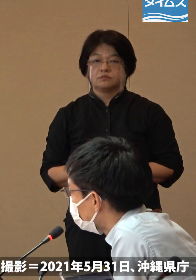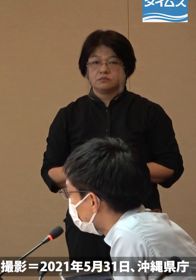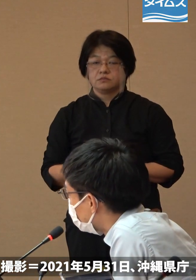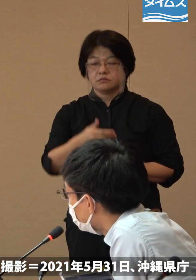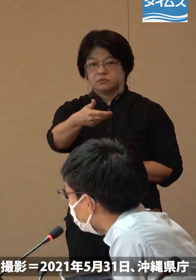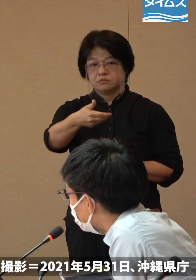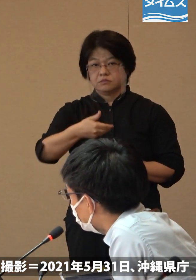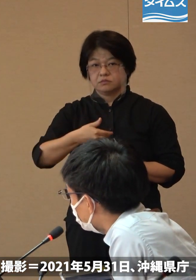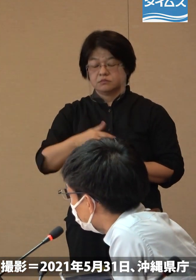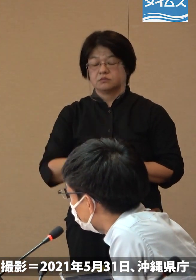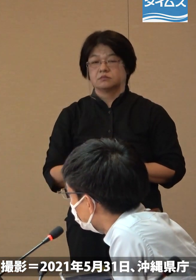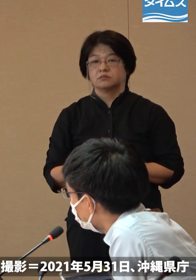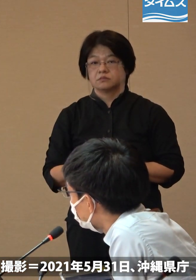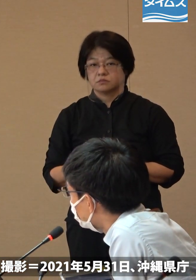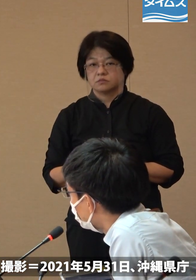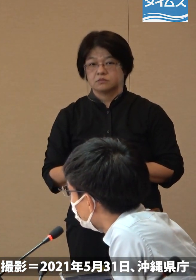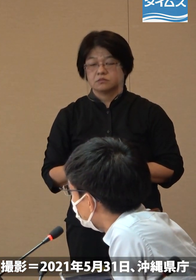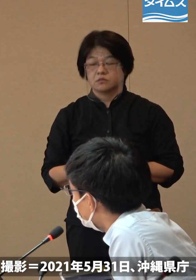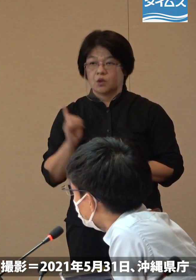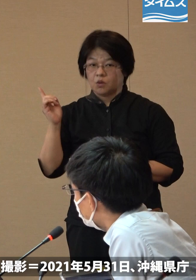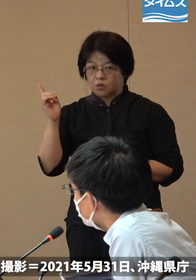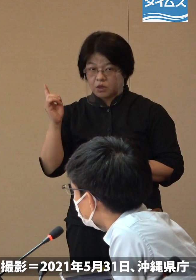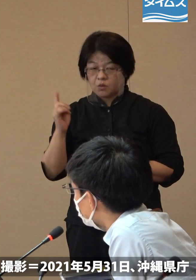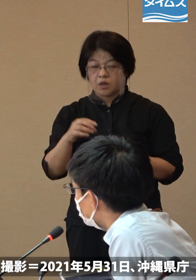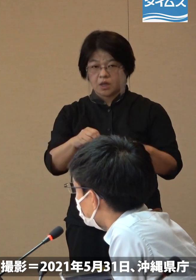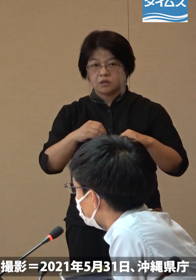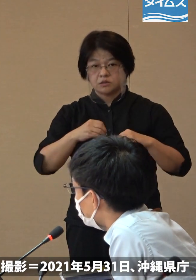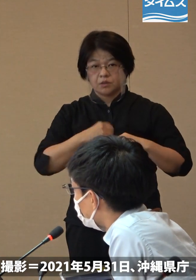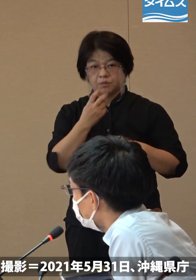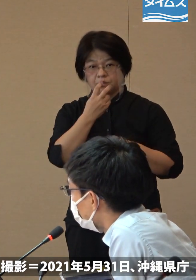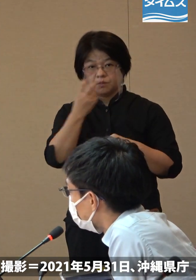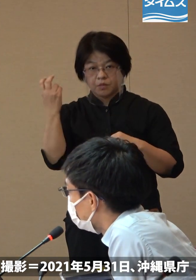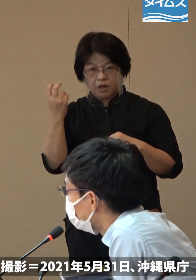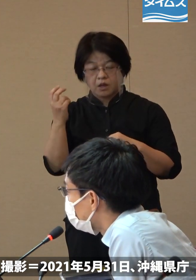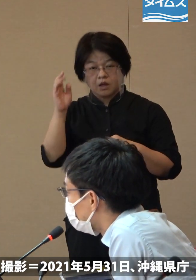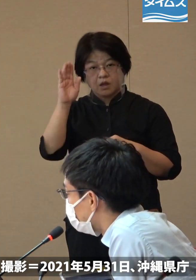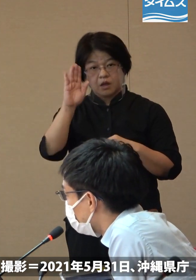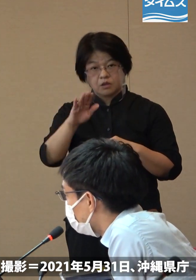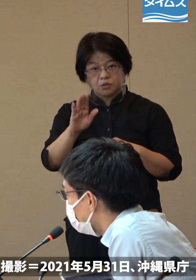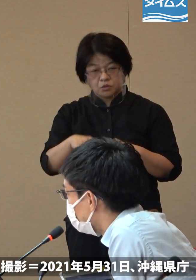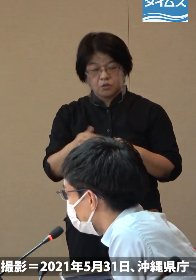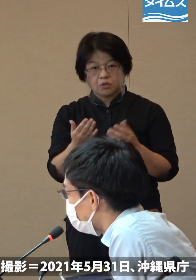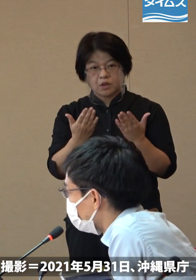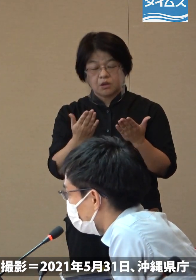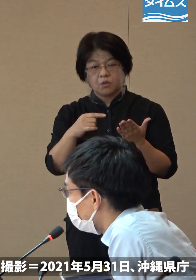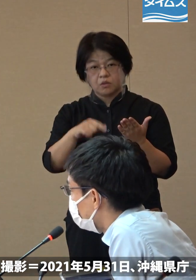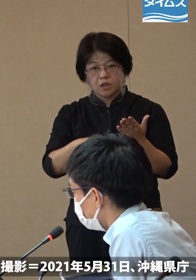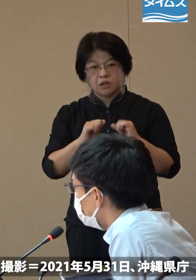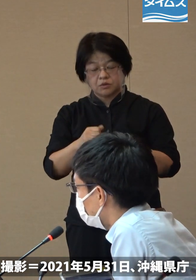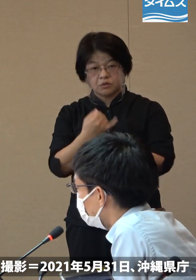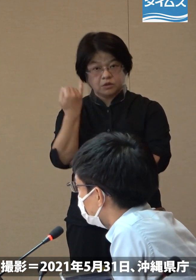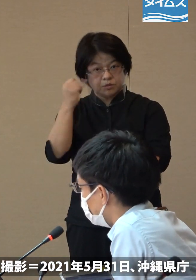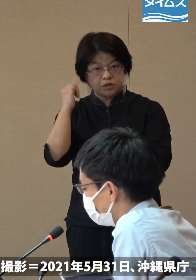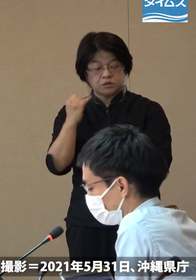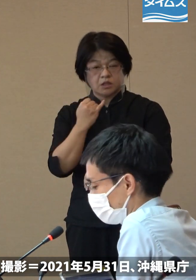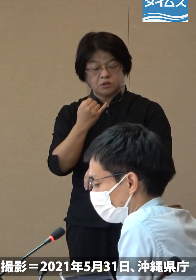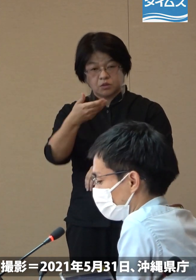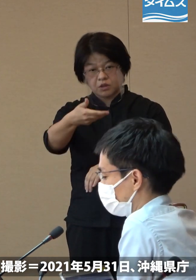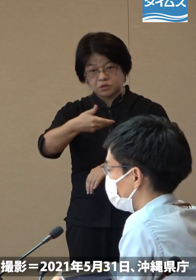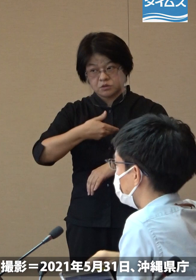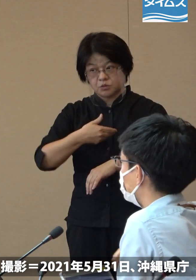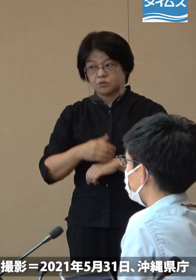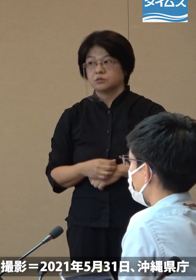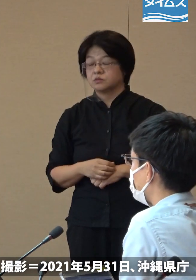発症者が出た学校に対して働かれていくというイメージ です。そういうことです。はい、細かい